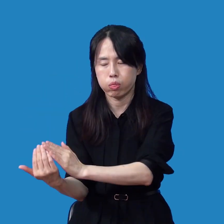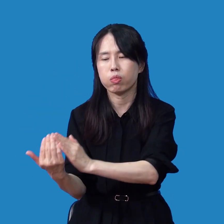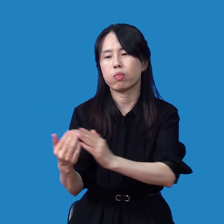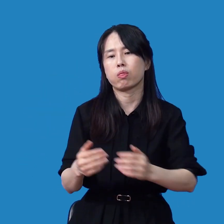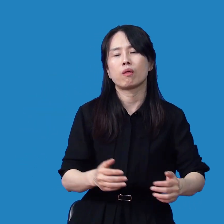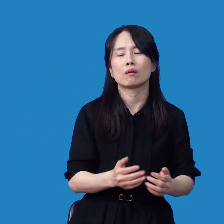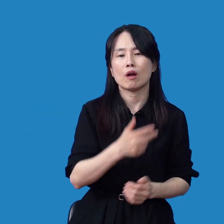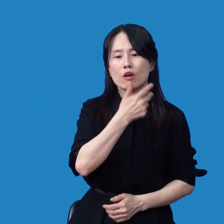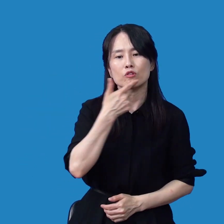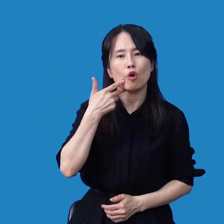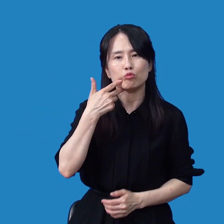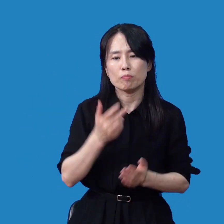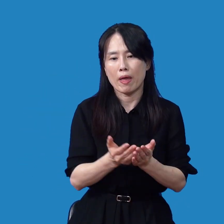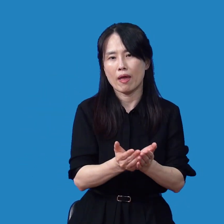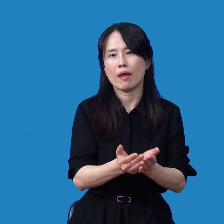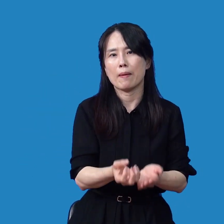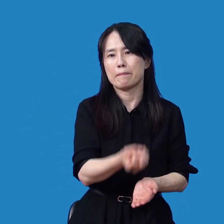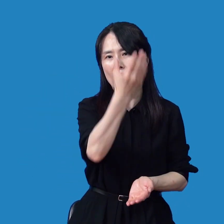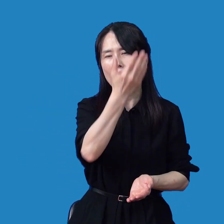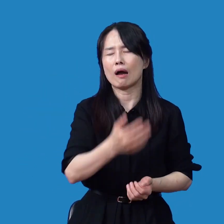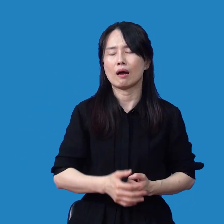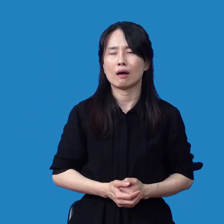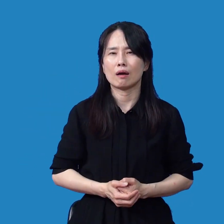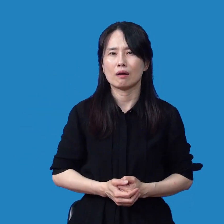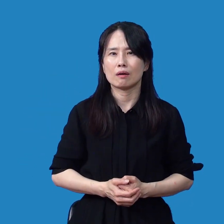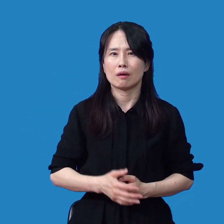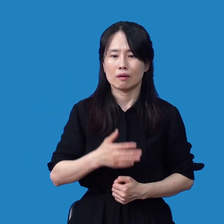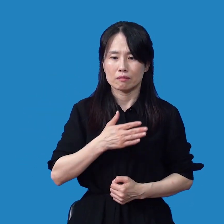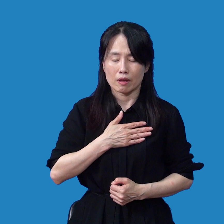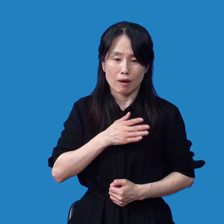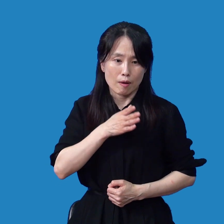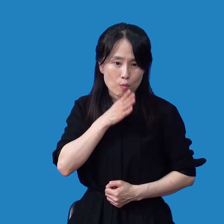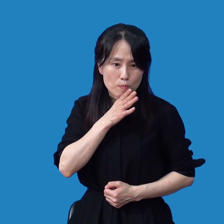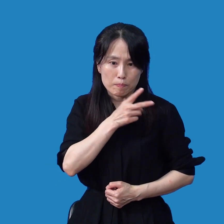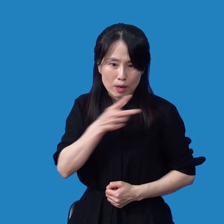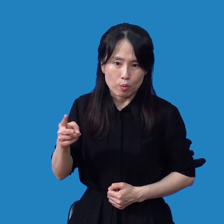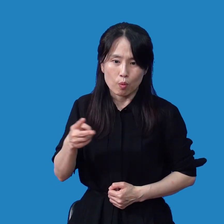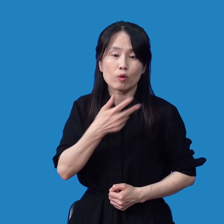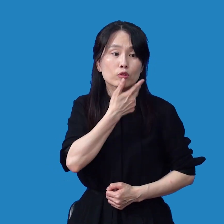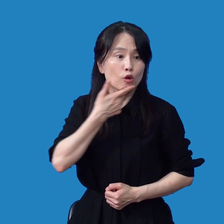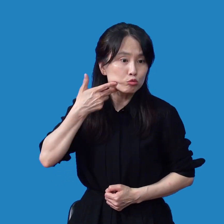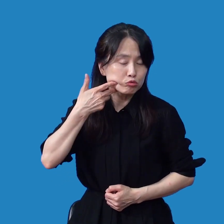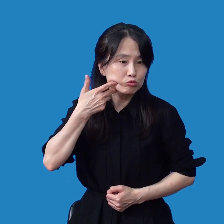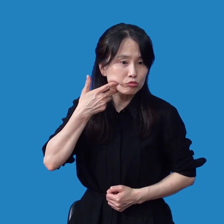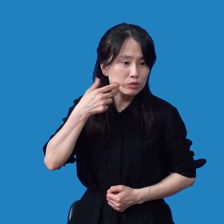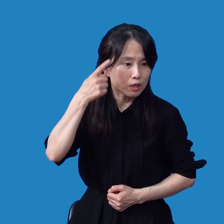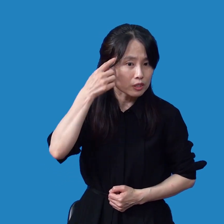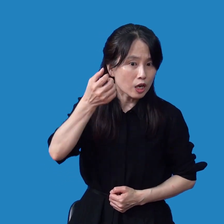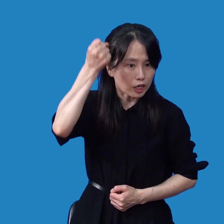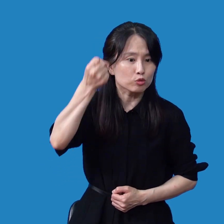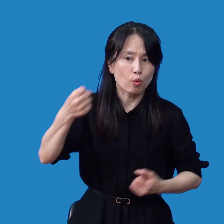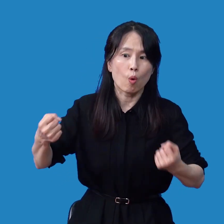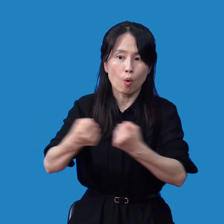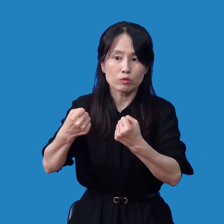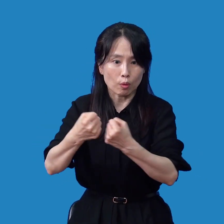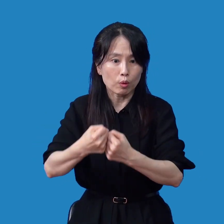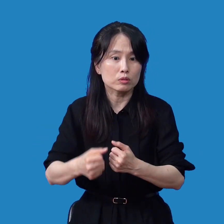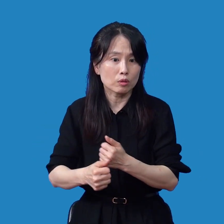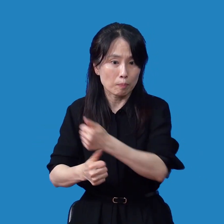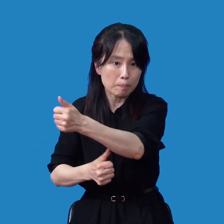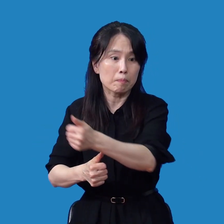내가 바로 영국이다. 우리가 그 마음을 가져야 하겠습니다. 내가 바로 하나님의 나라입니다.